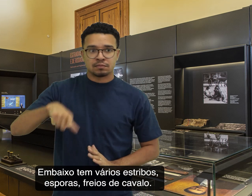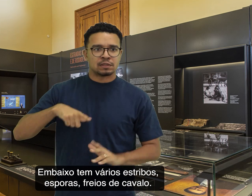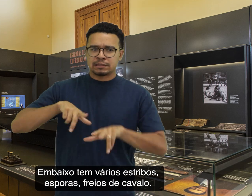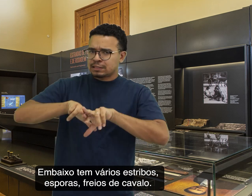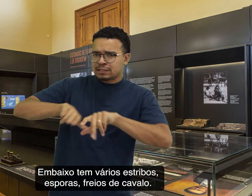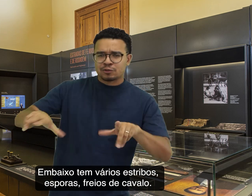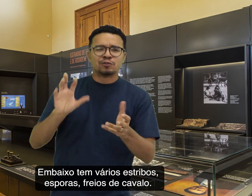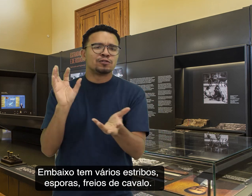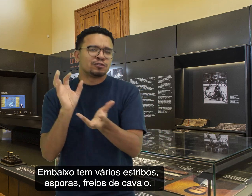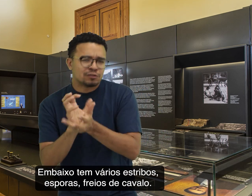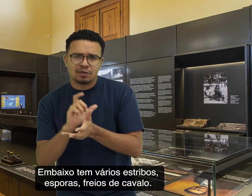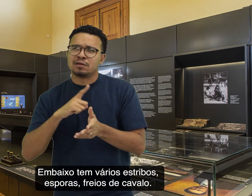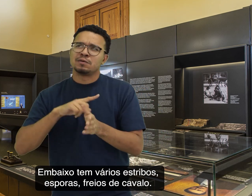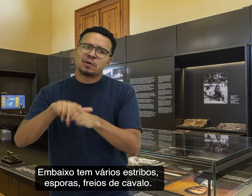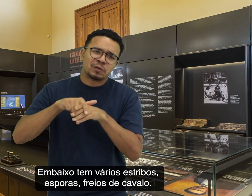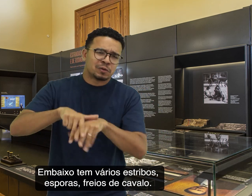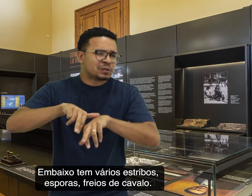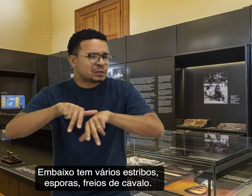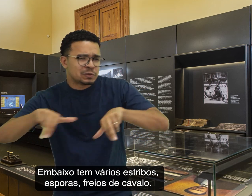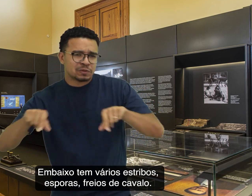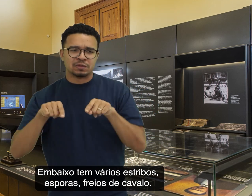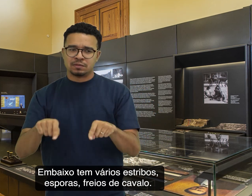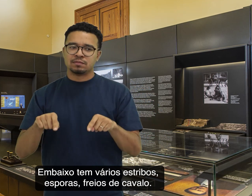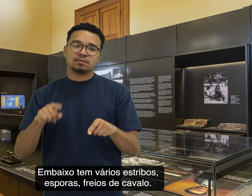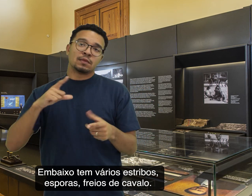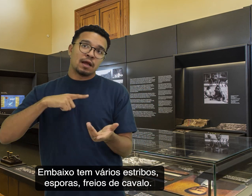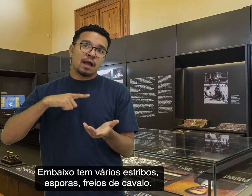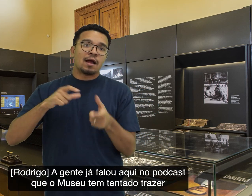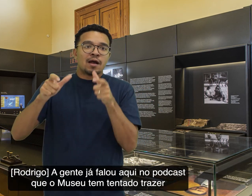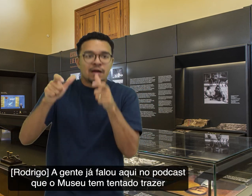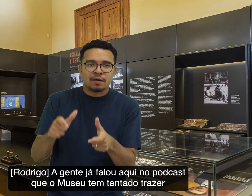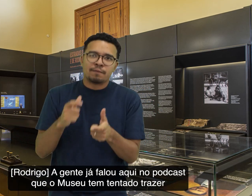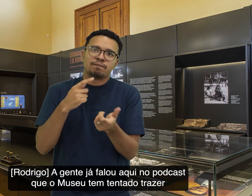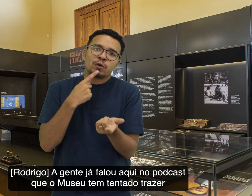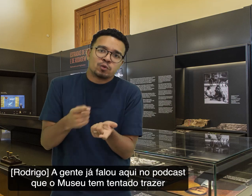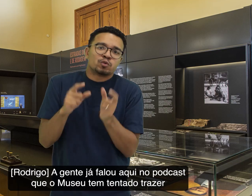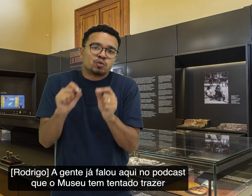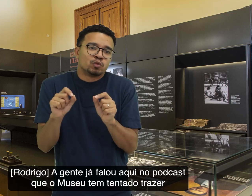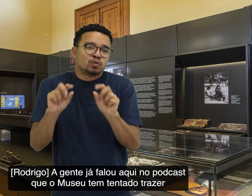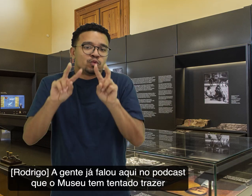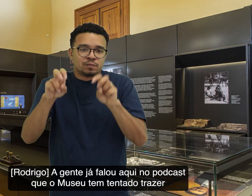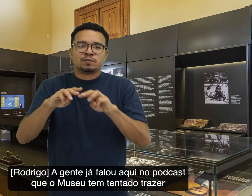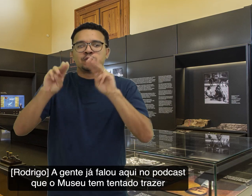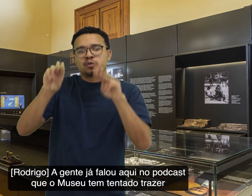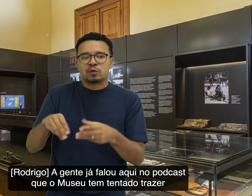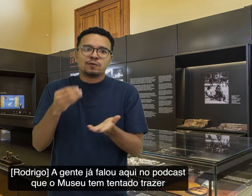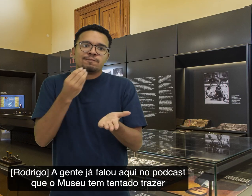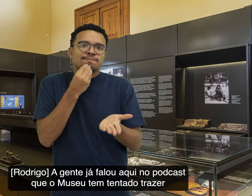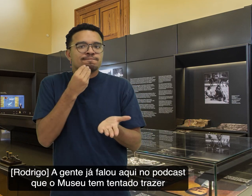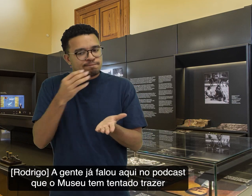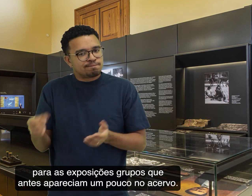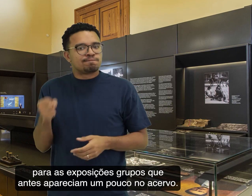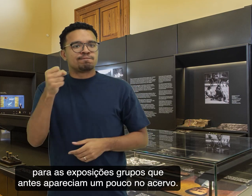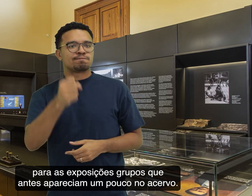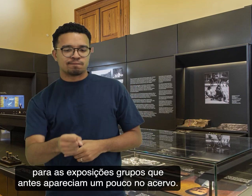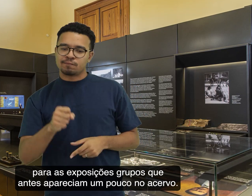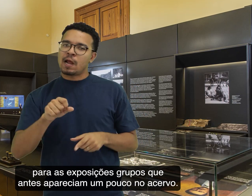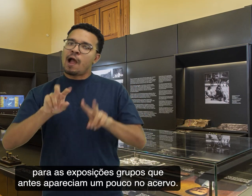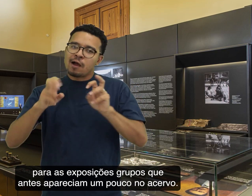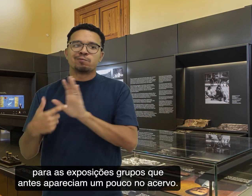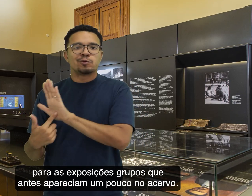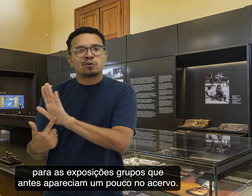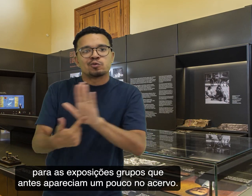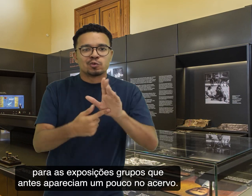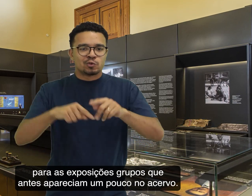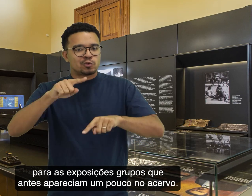vários estribos, esporas e freios assim, de cavalo. A gente já falou aqui no podcast que o museu tem tentado trazer